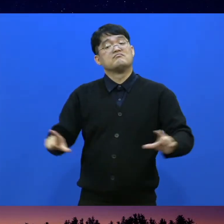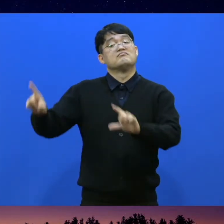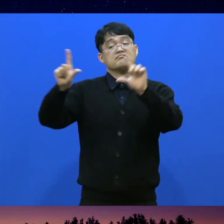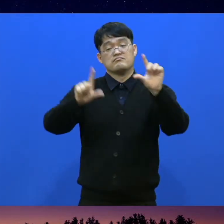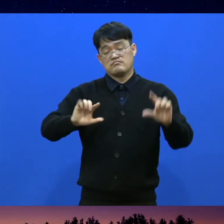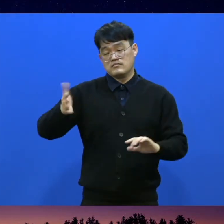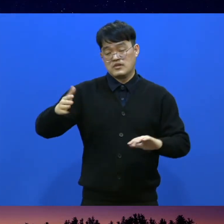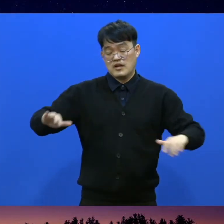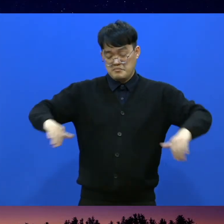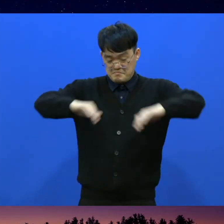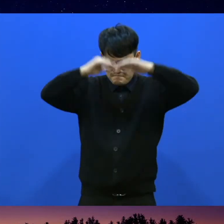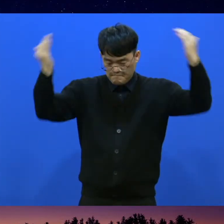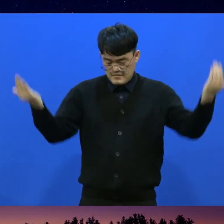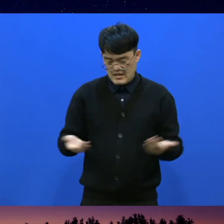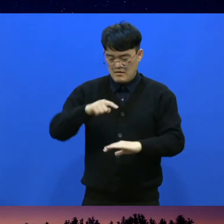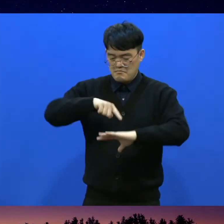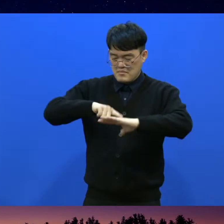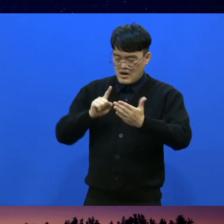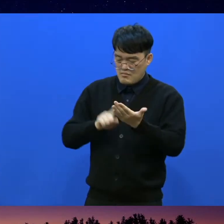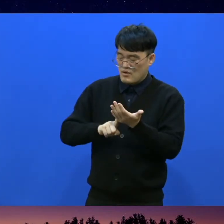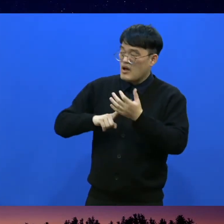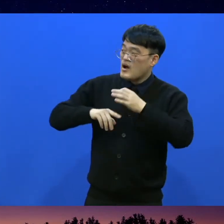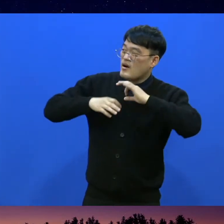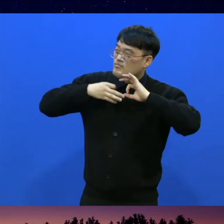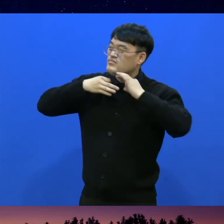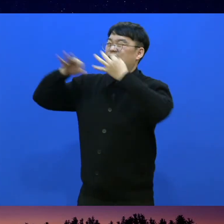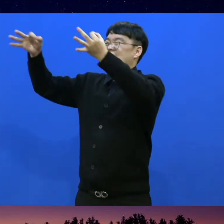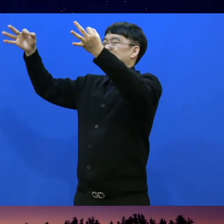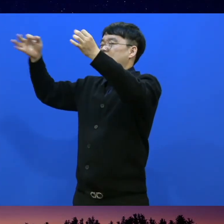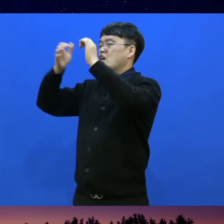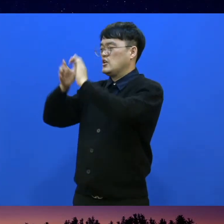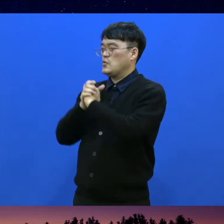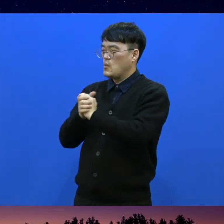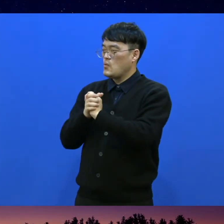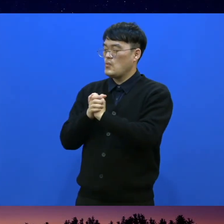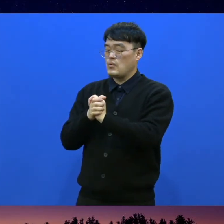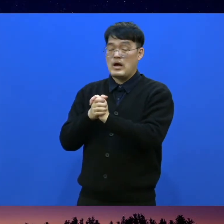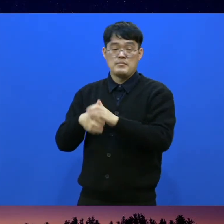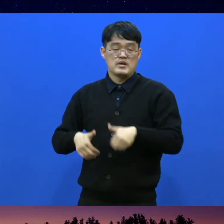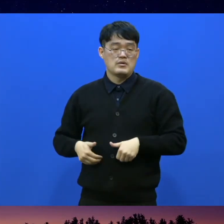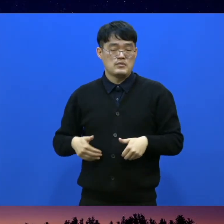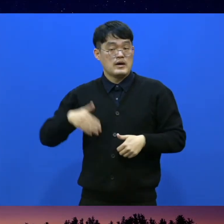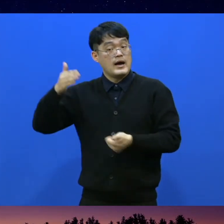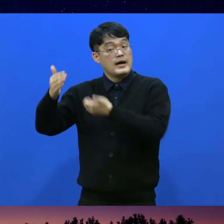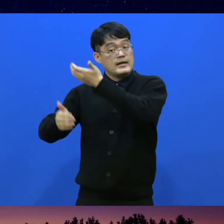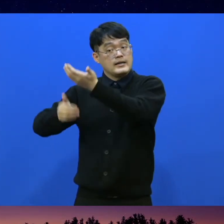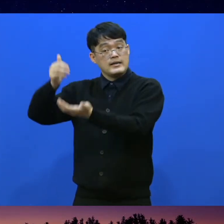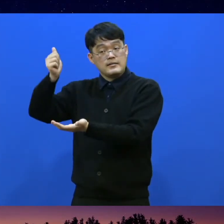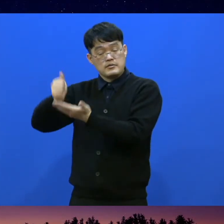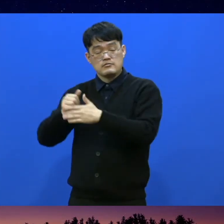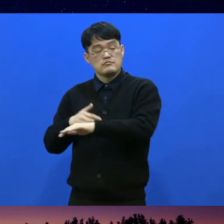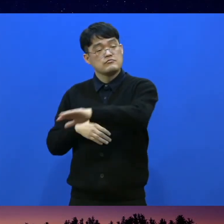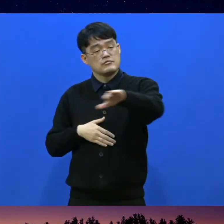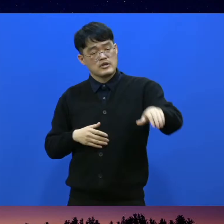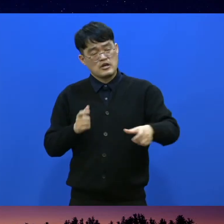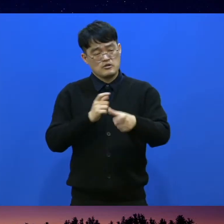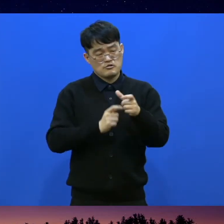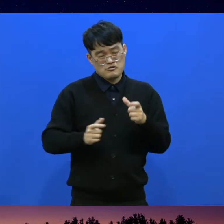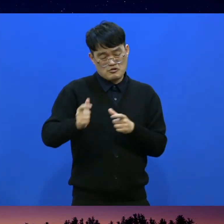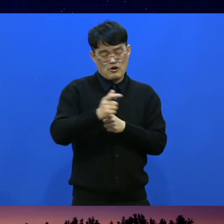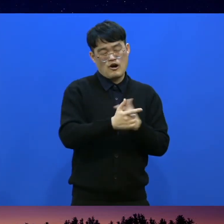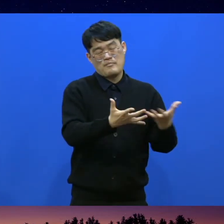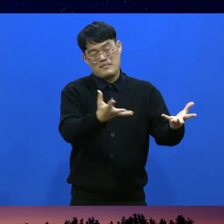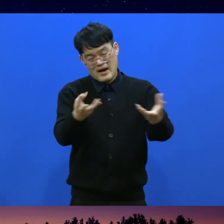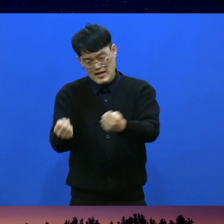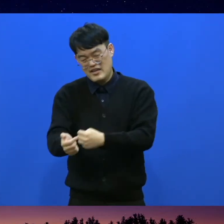전심 어린 기도로 하나님 앞에 나가 부르짖는 기도들이 이루어지게 되는 것이죠. 하나님은 우리에게 더 많이 더 크게